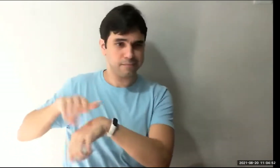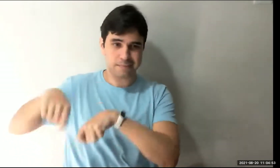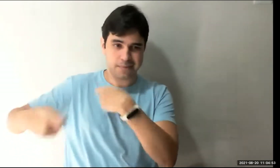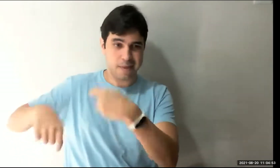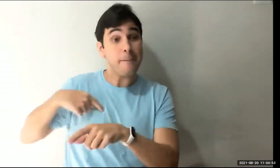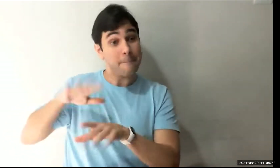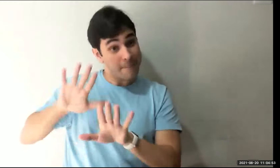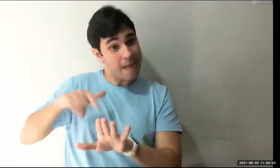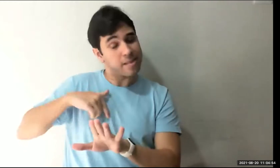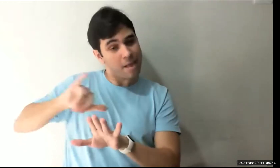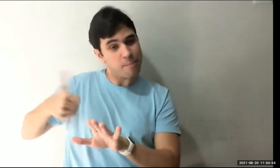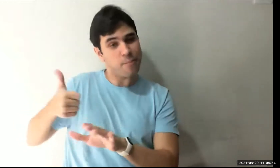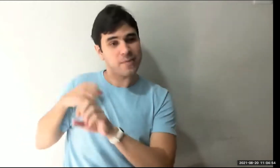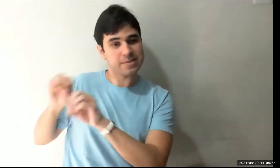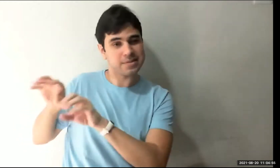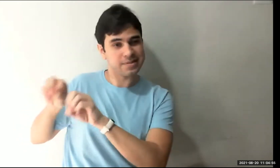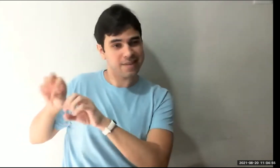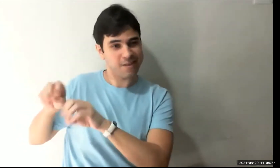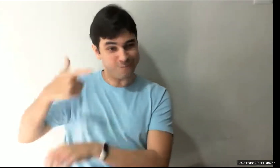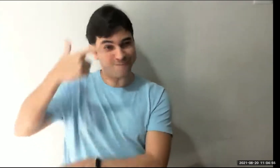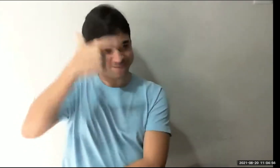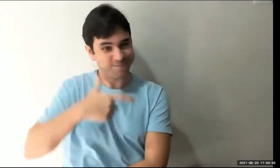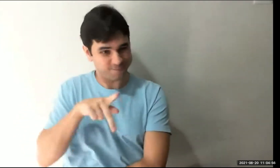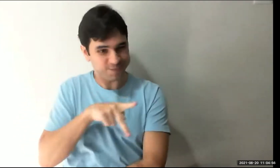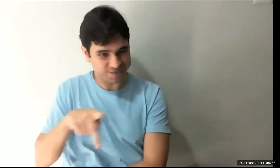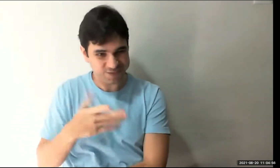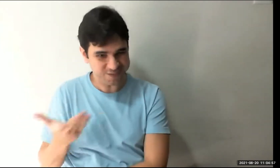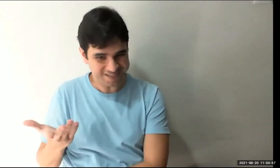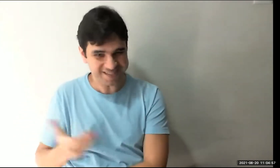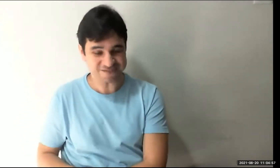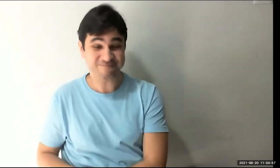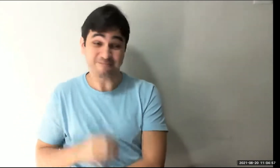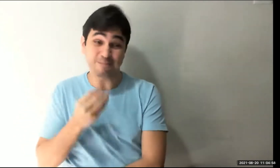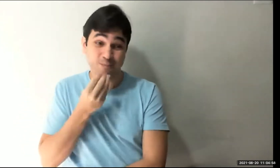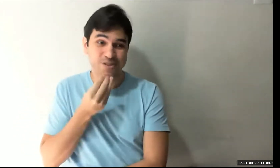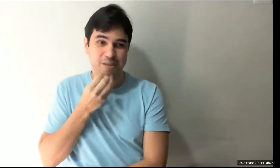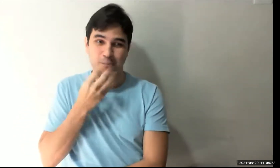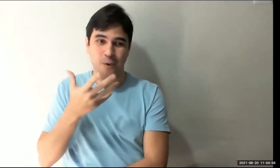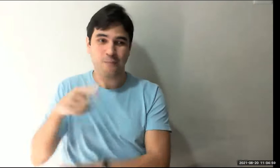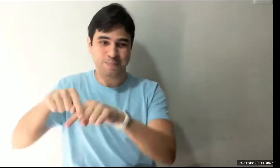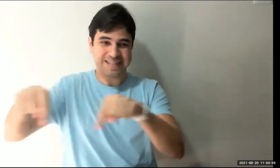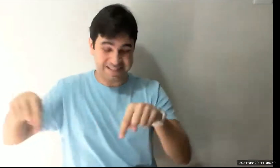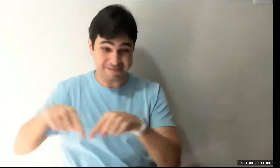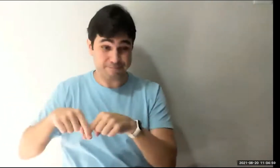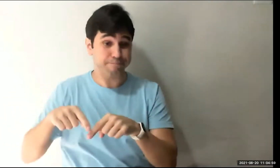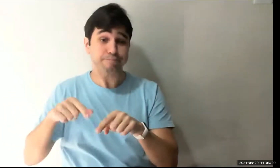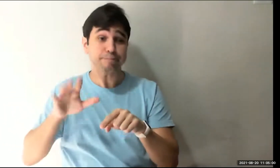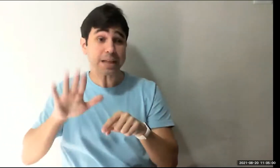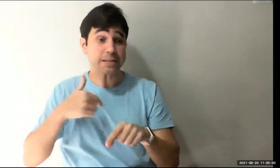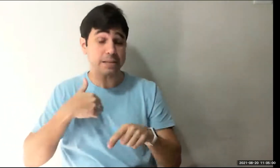cujos conhecimentos estão acontecendo diretamente com esses professores bilíngues. Então, a minha preocupação foi essa, mas eu